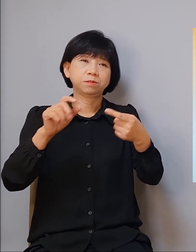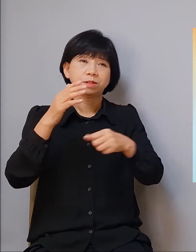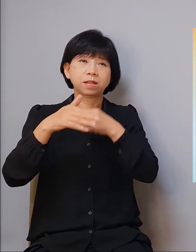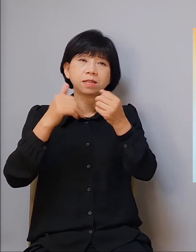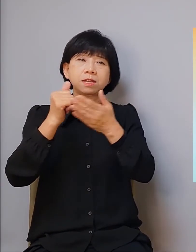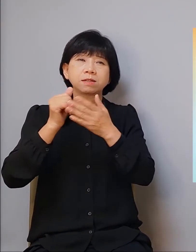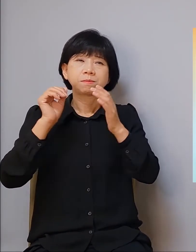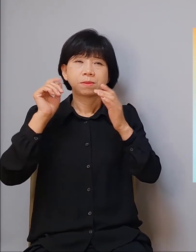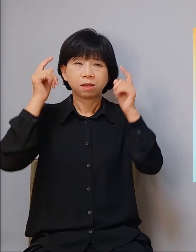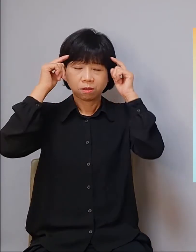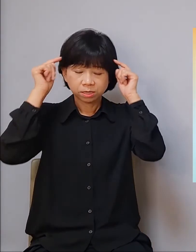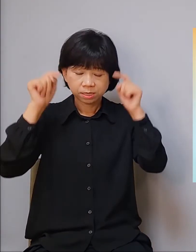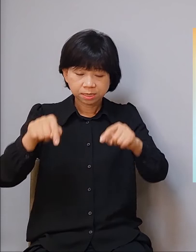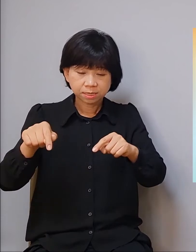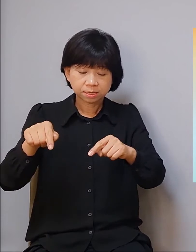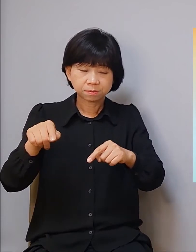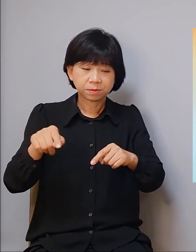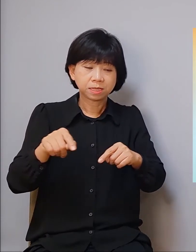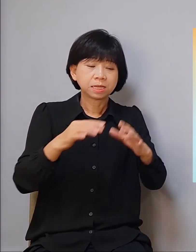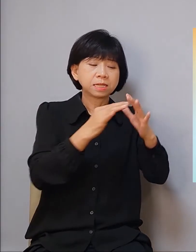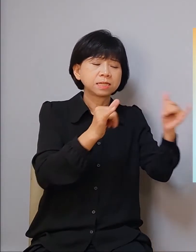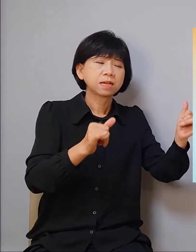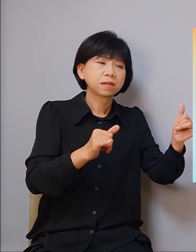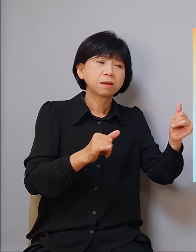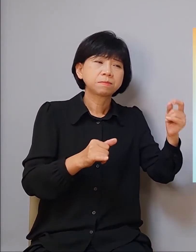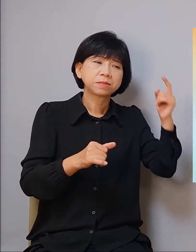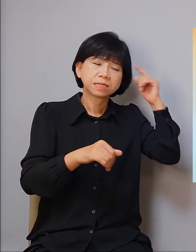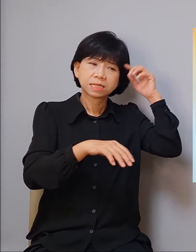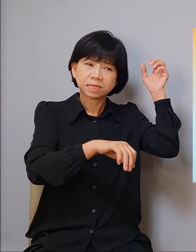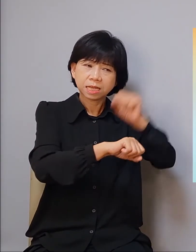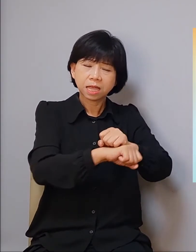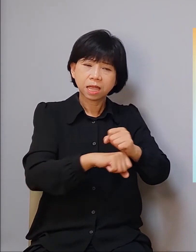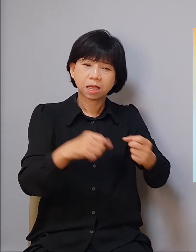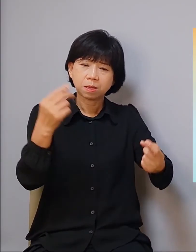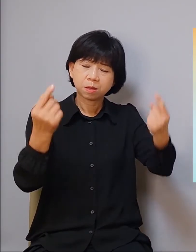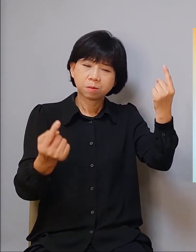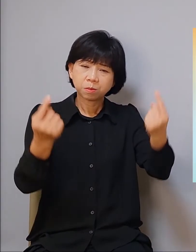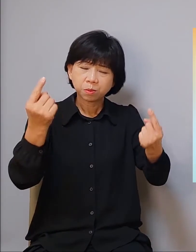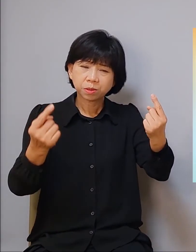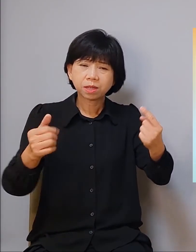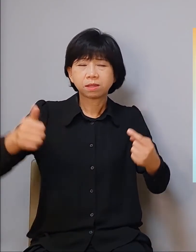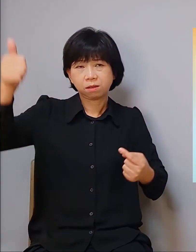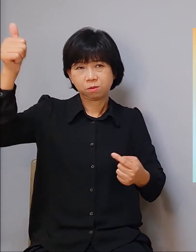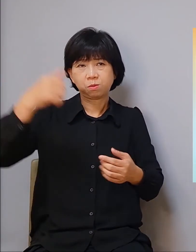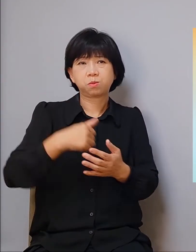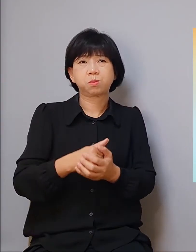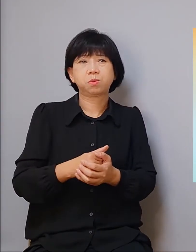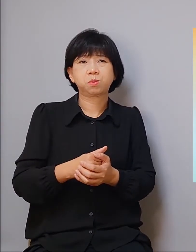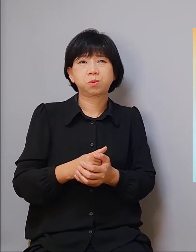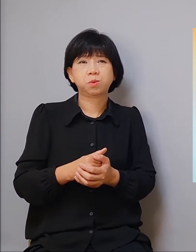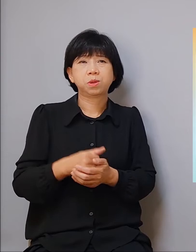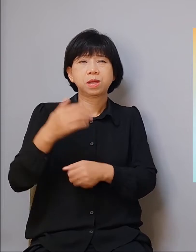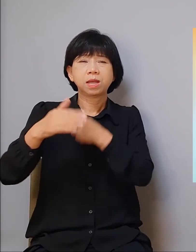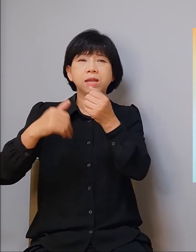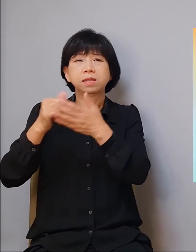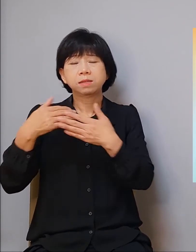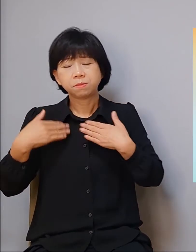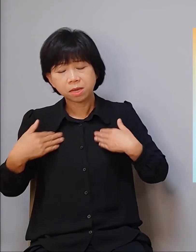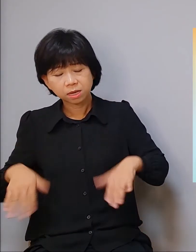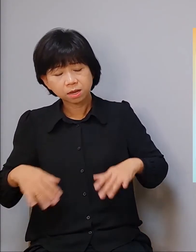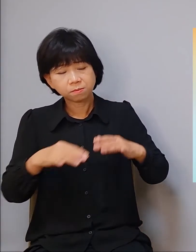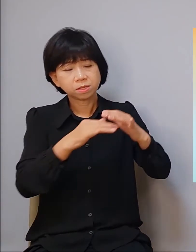하나님의 어리석음이 사람보다 지혜롭고 하나님의 약하심이 사람보다 강하니라.